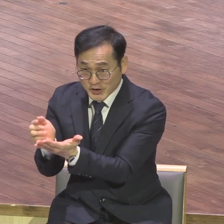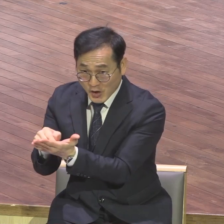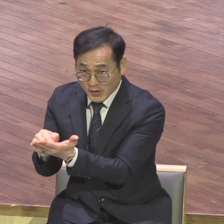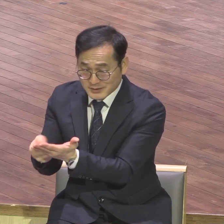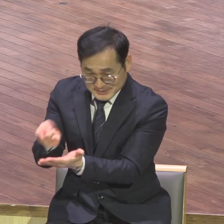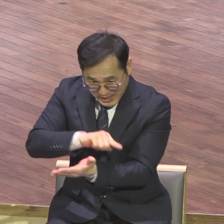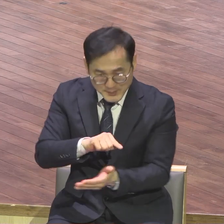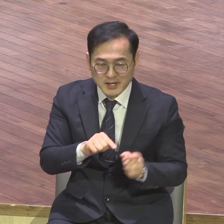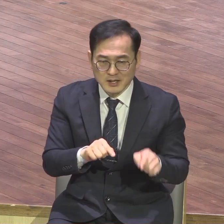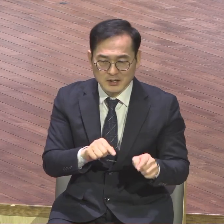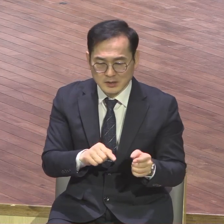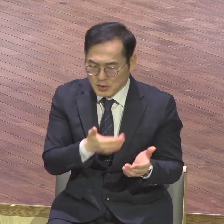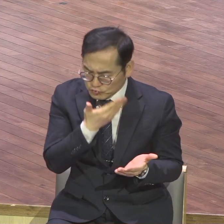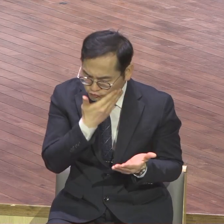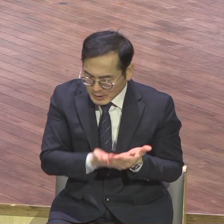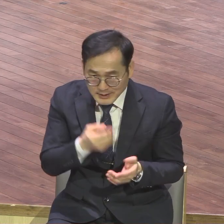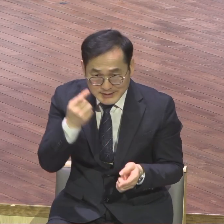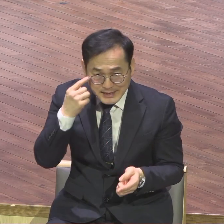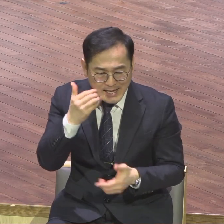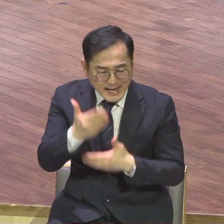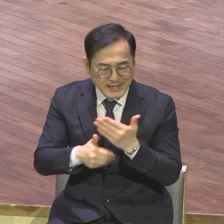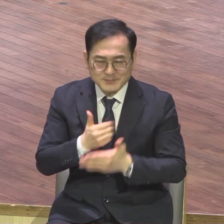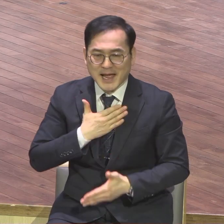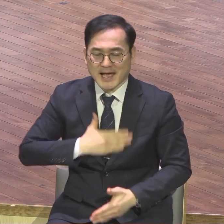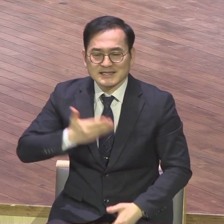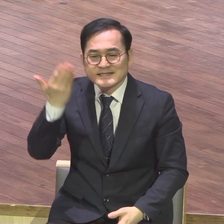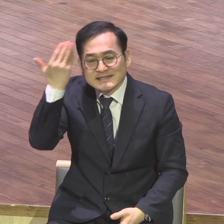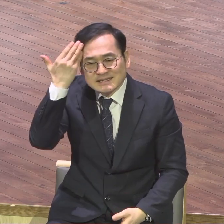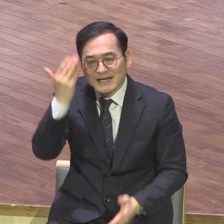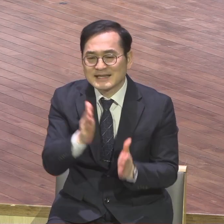쓴 하나님을 아는 지식이라는 책이에요.